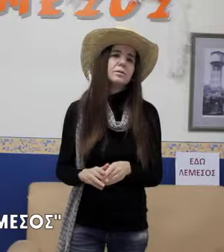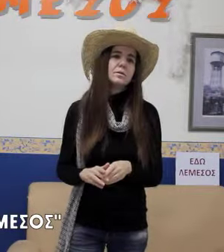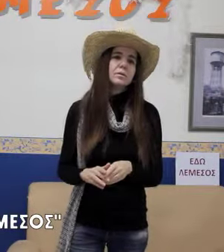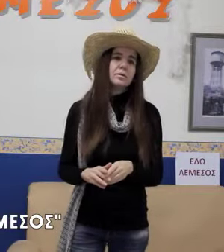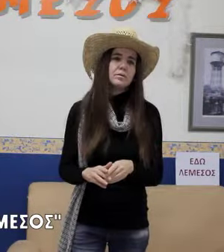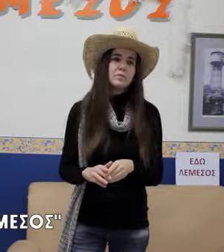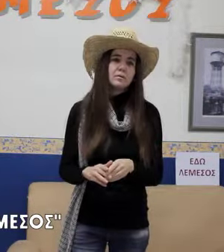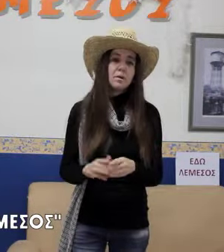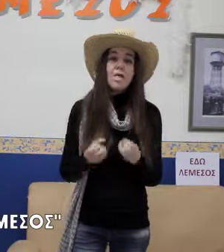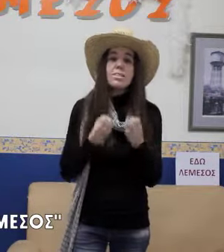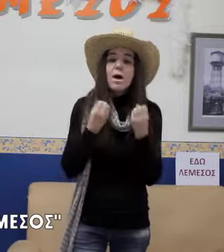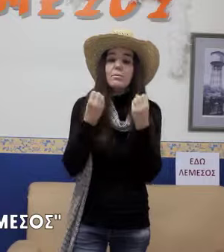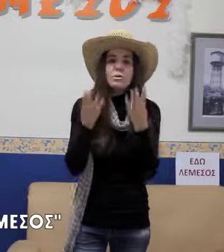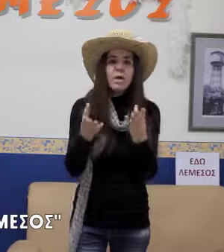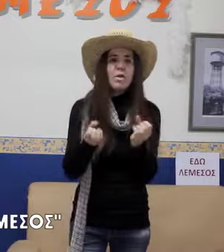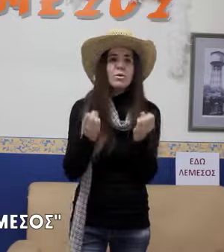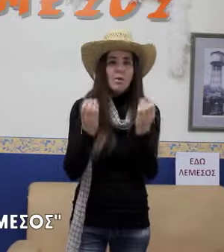Θα προσφέρετε δωρεάν ποτό.